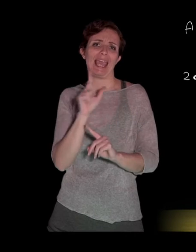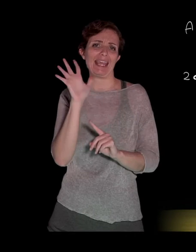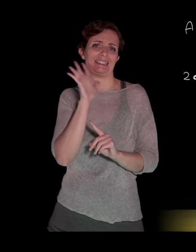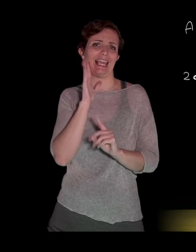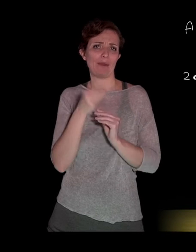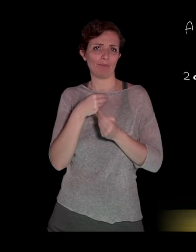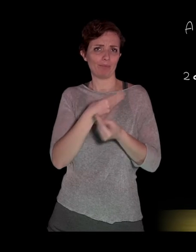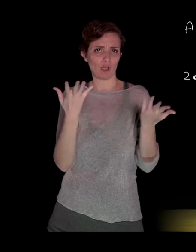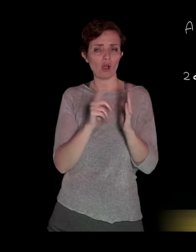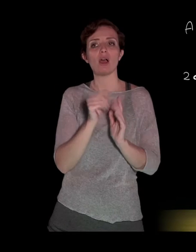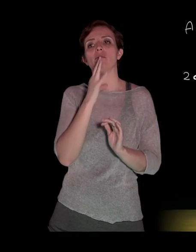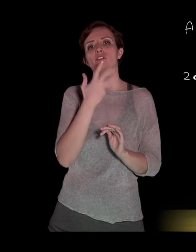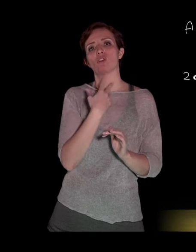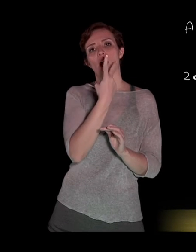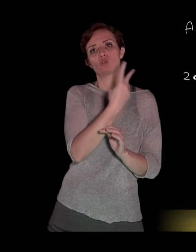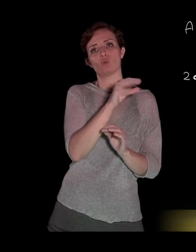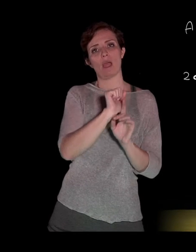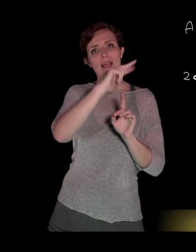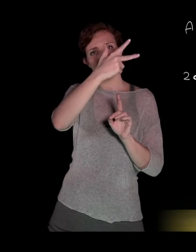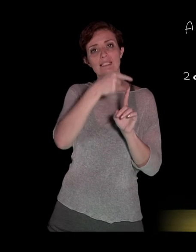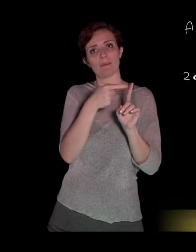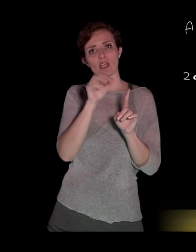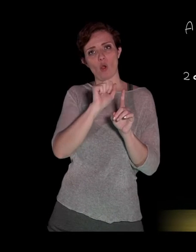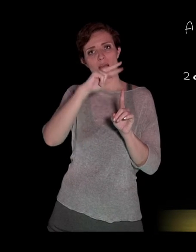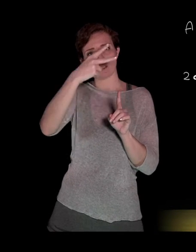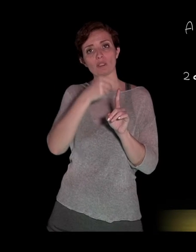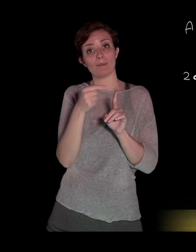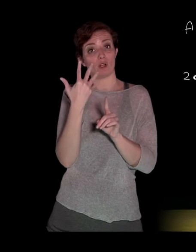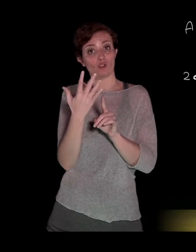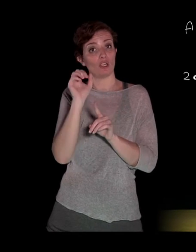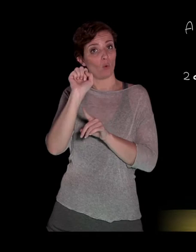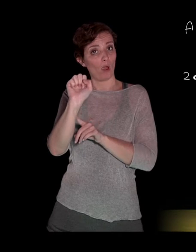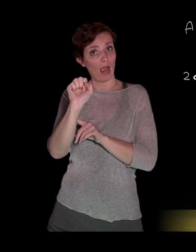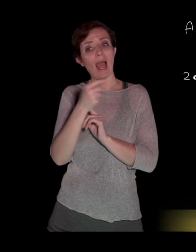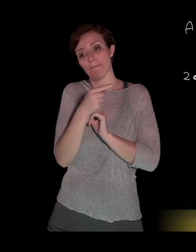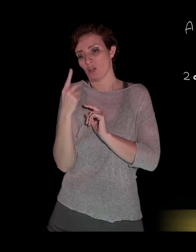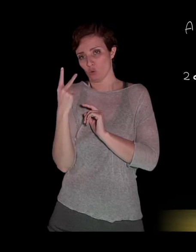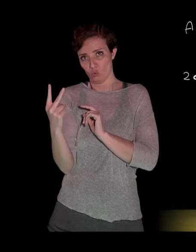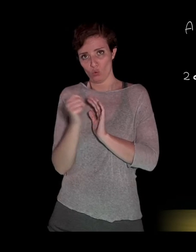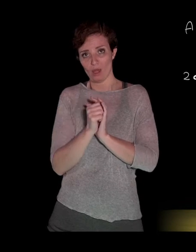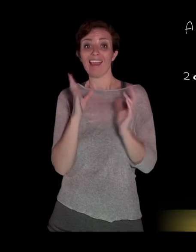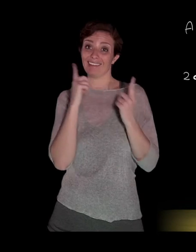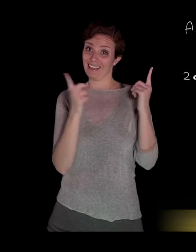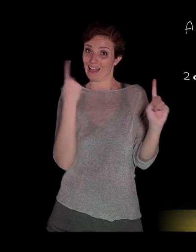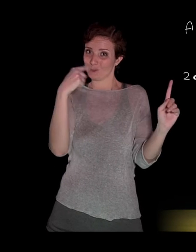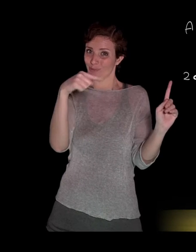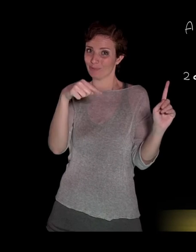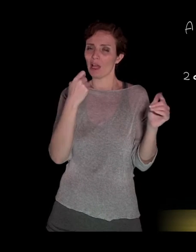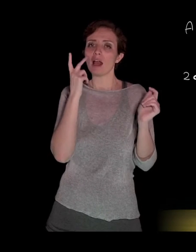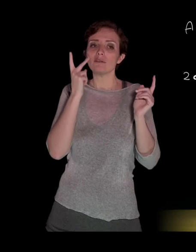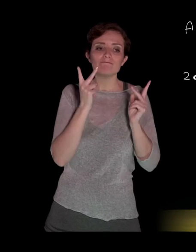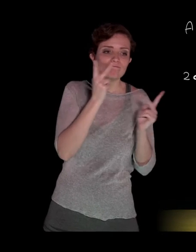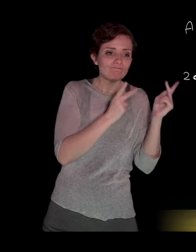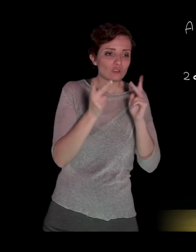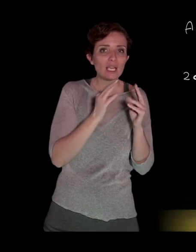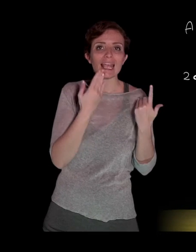2A all ter - a ^ 2 - 5A - 2 in questo caso andiamo a cercare gli eventuali Zeri cioè quei